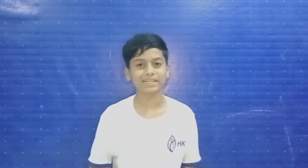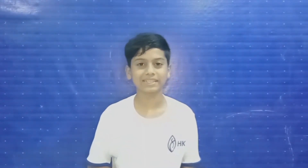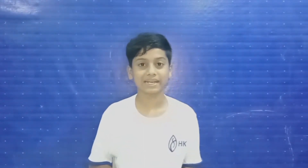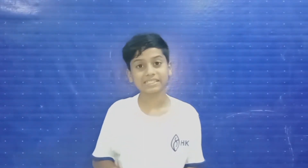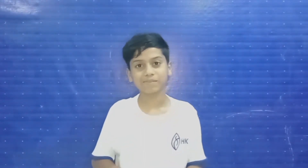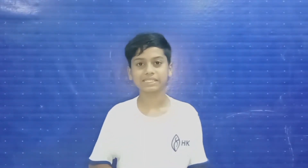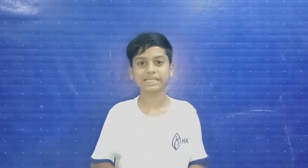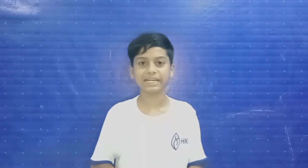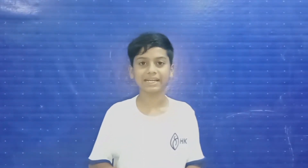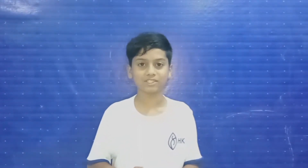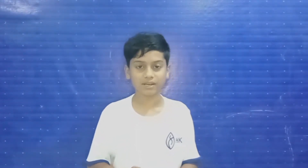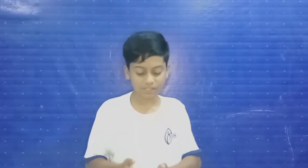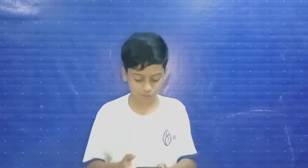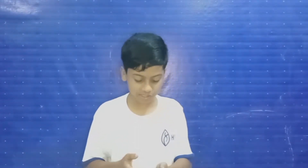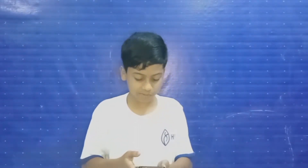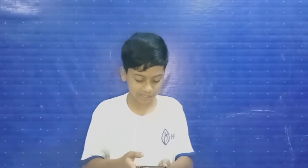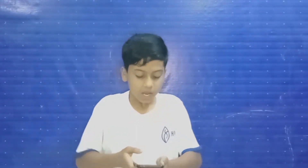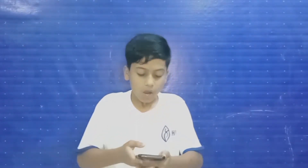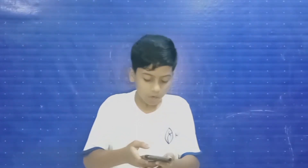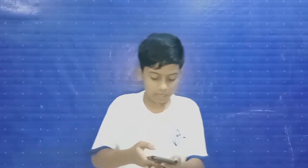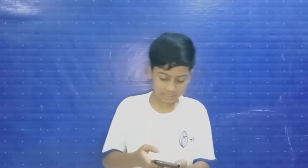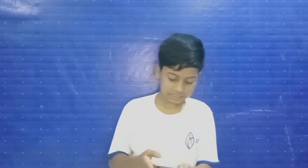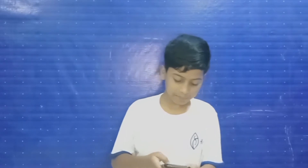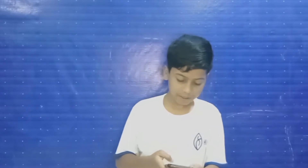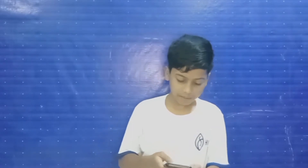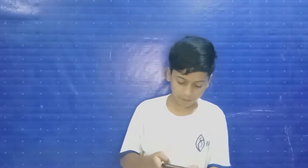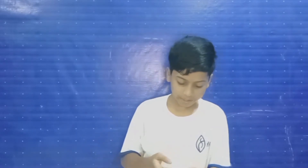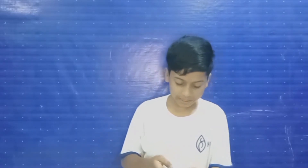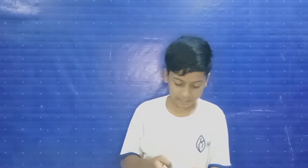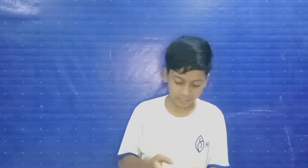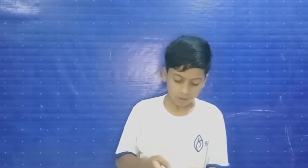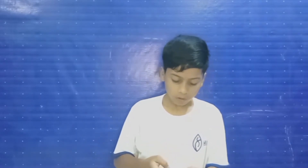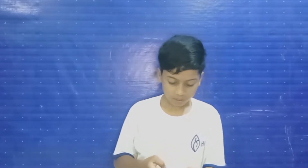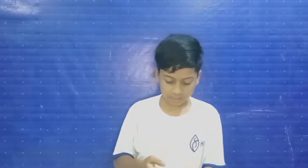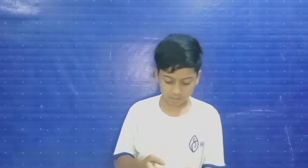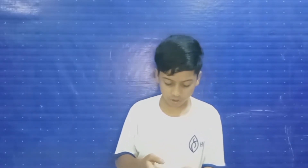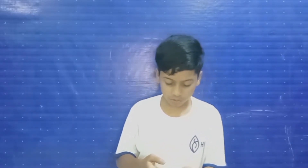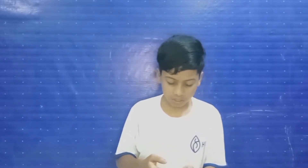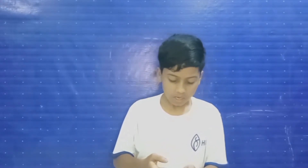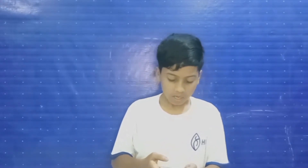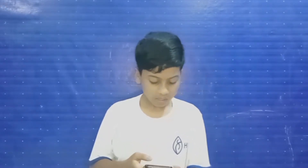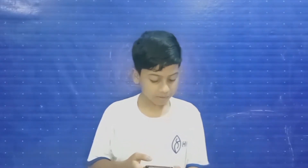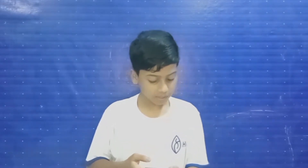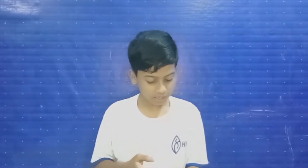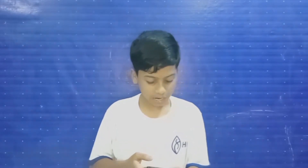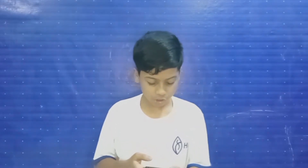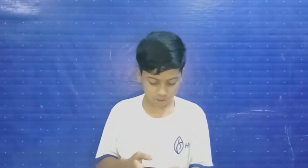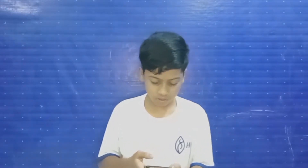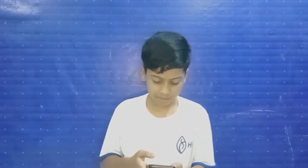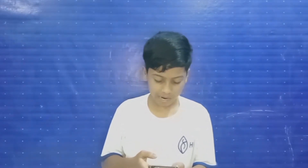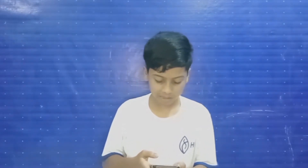सबका स्वागत है क्राइस्ट फैमिली इंडिया चिल्ड्रन चर्च में। और आज का प्रेयर पॉइंट है 19 जून हम